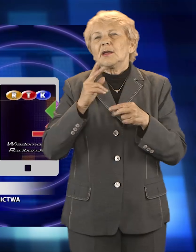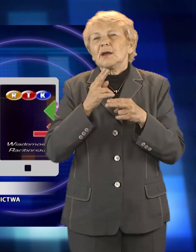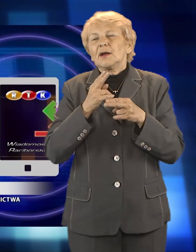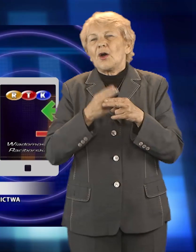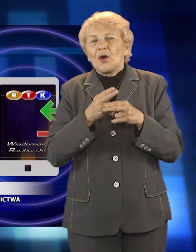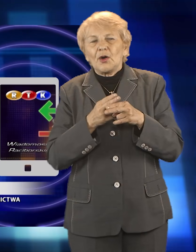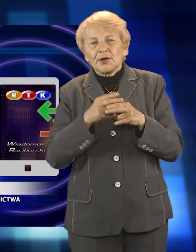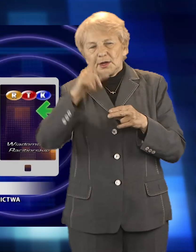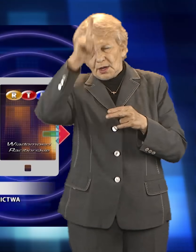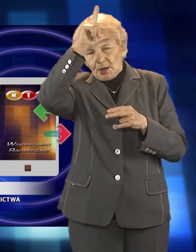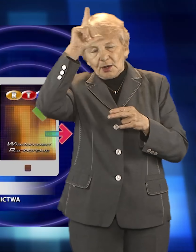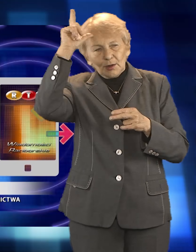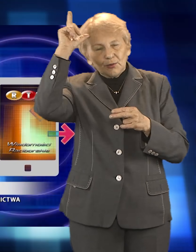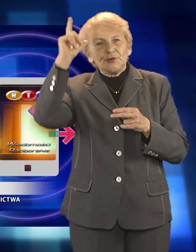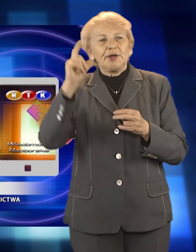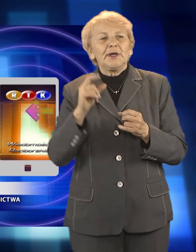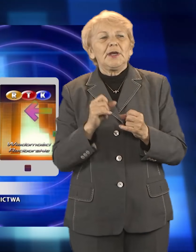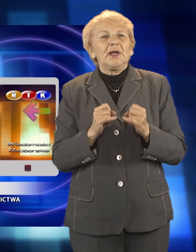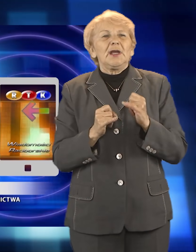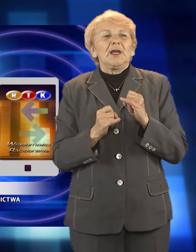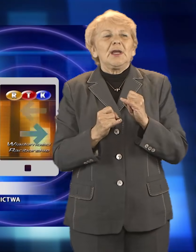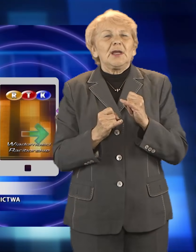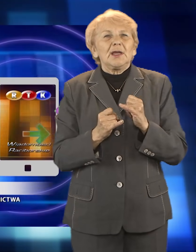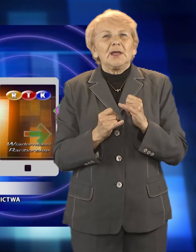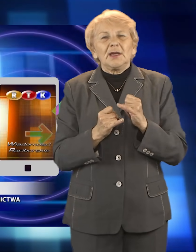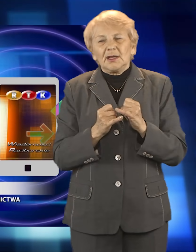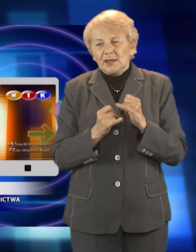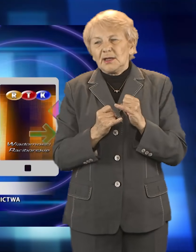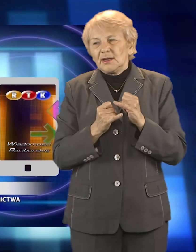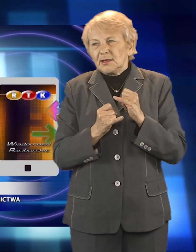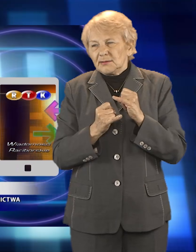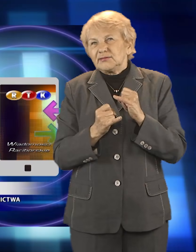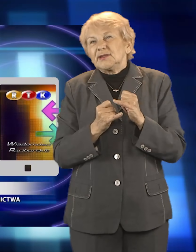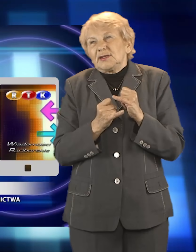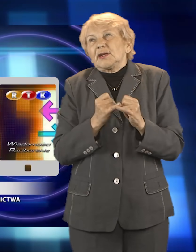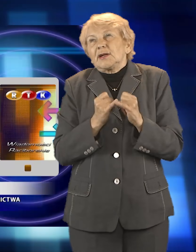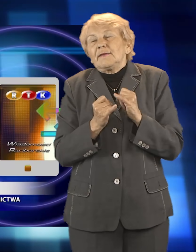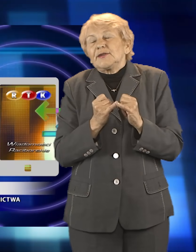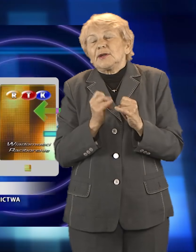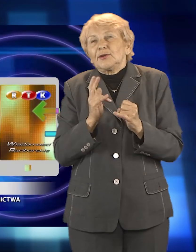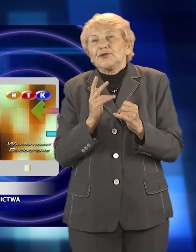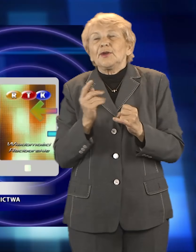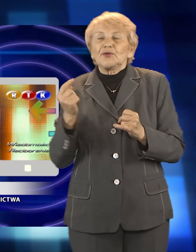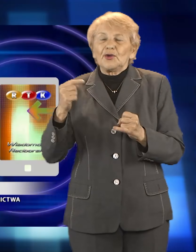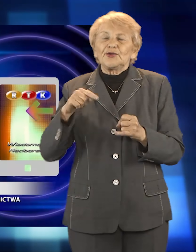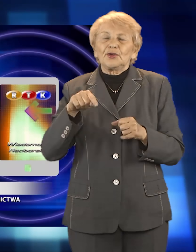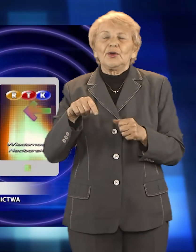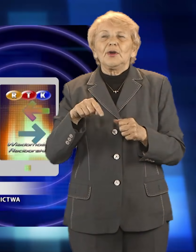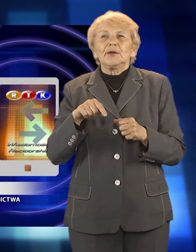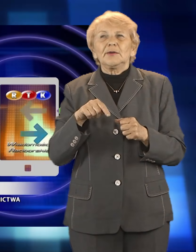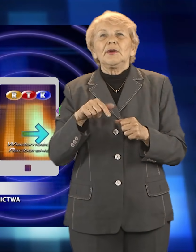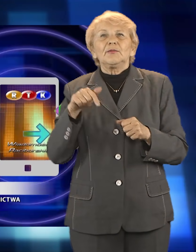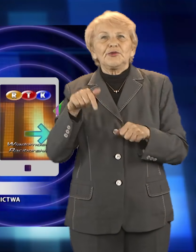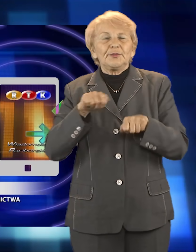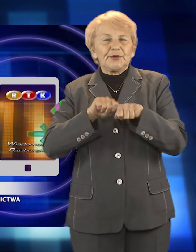oddawanie jeżeli ktoś przyjdzie jest przeprowadzana wstępna